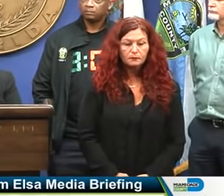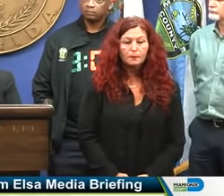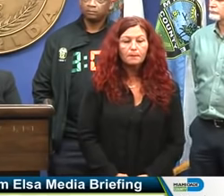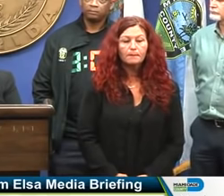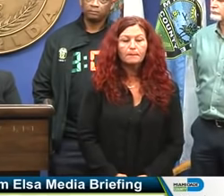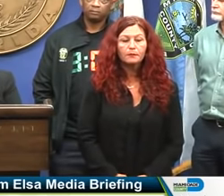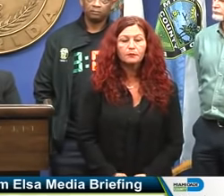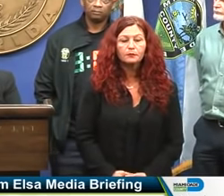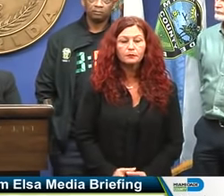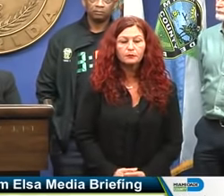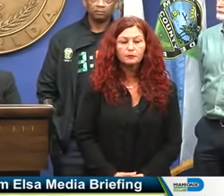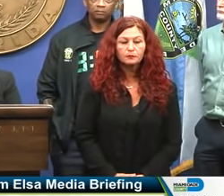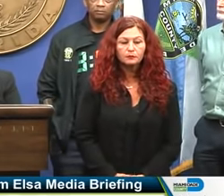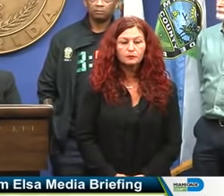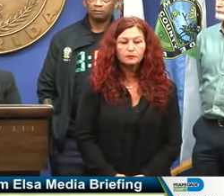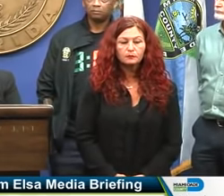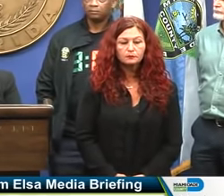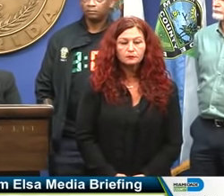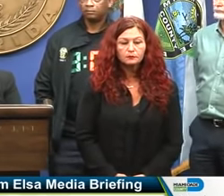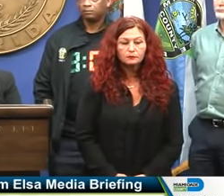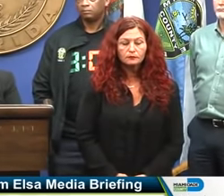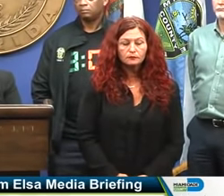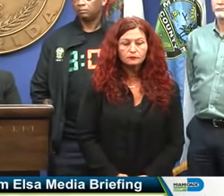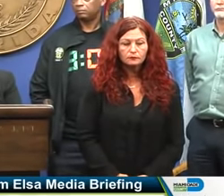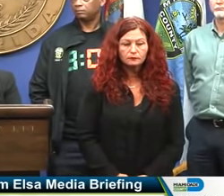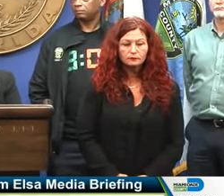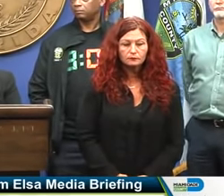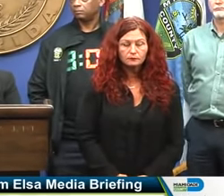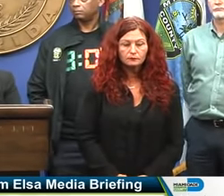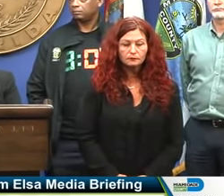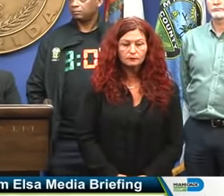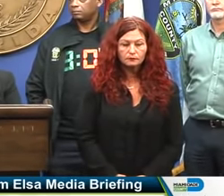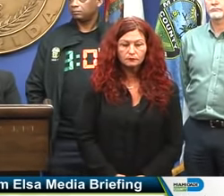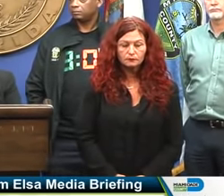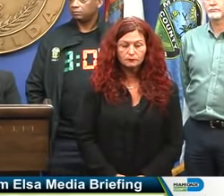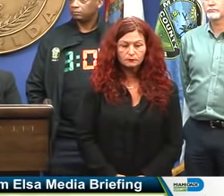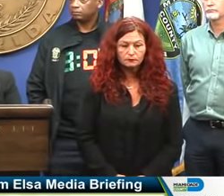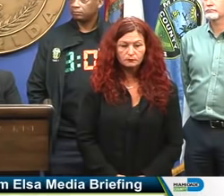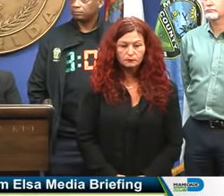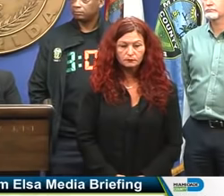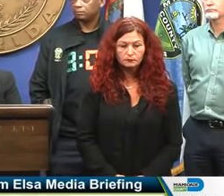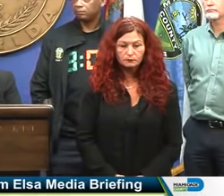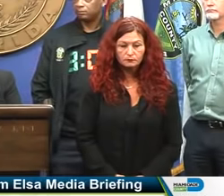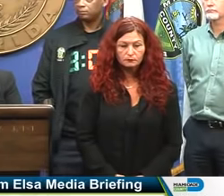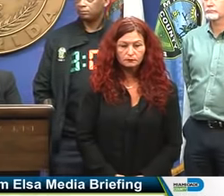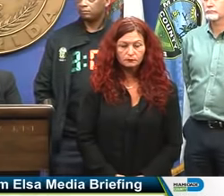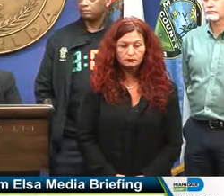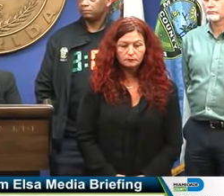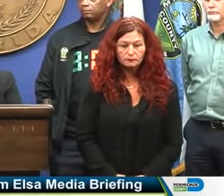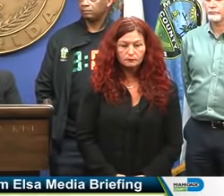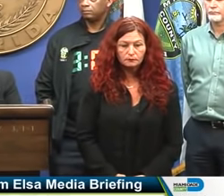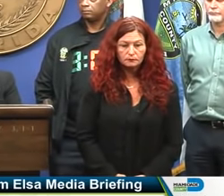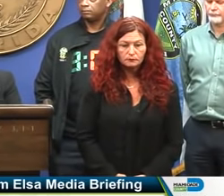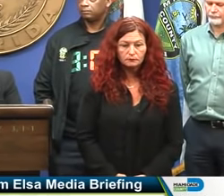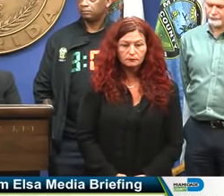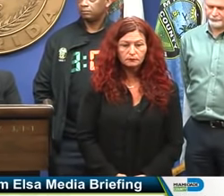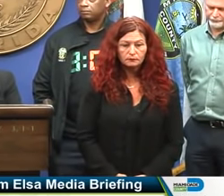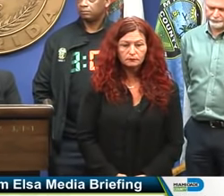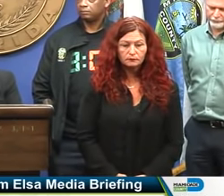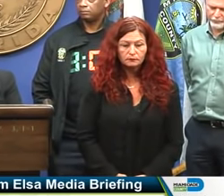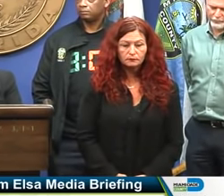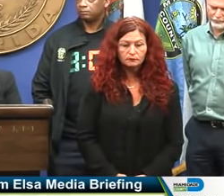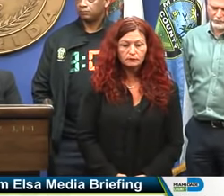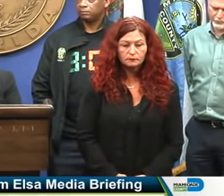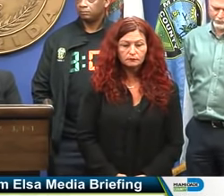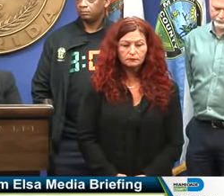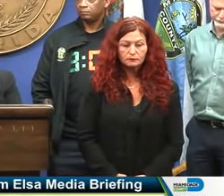entero está de luto con los que perdieron a sus seres queridos y los que esperan noticias del colapso.